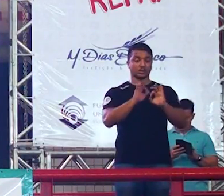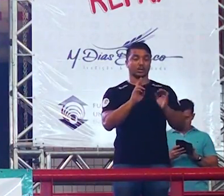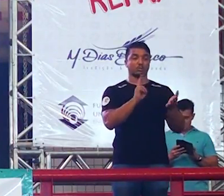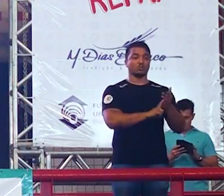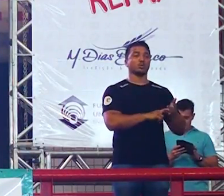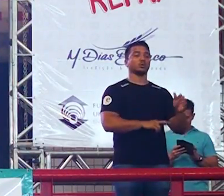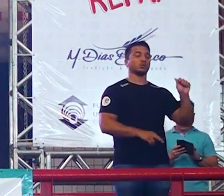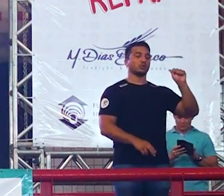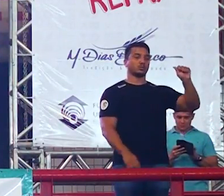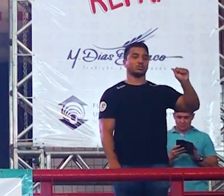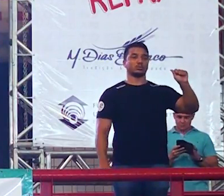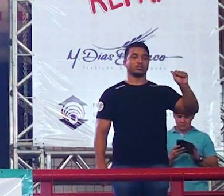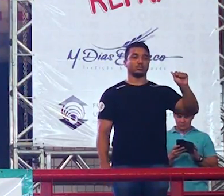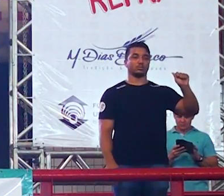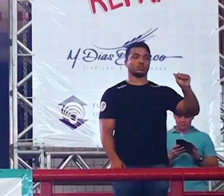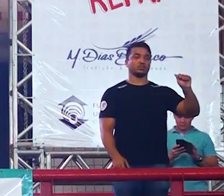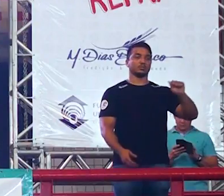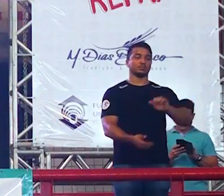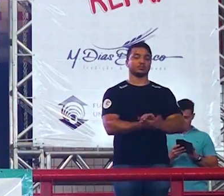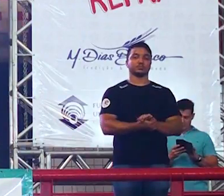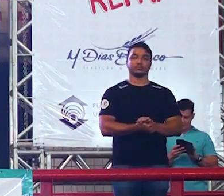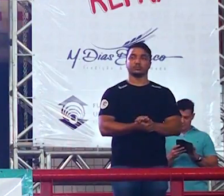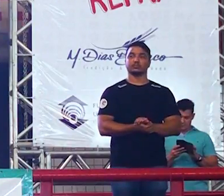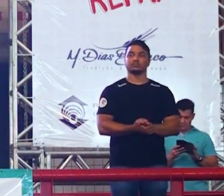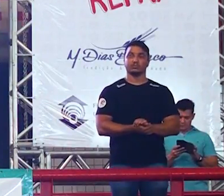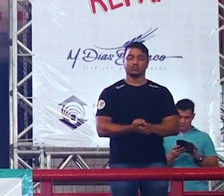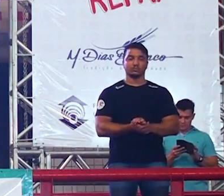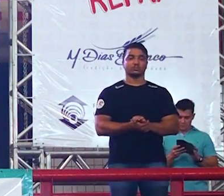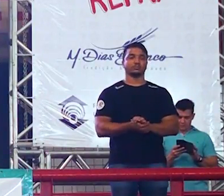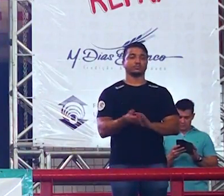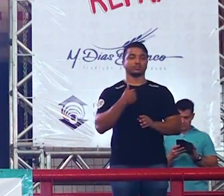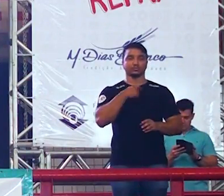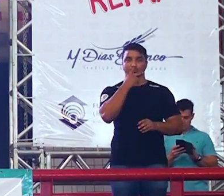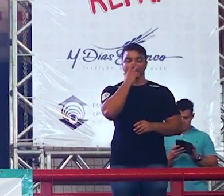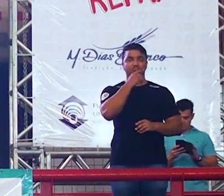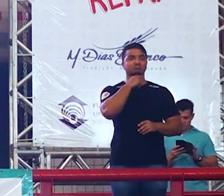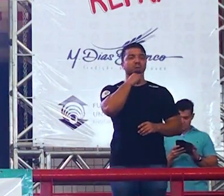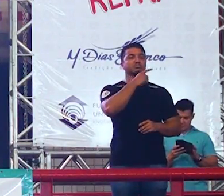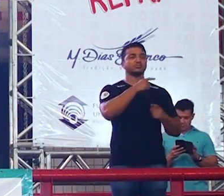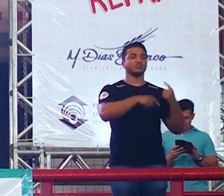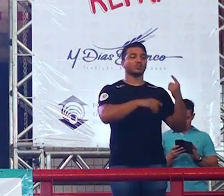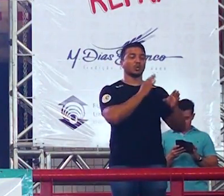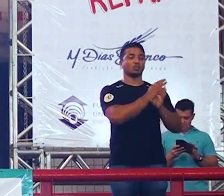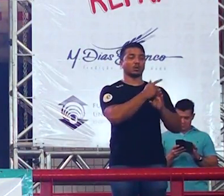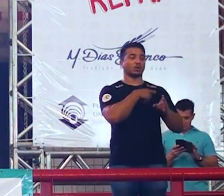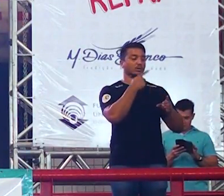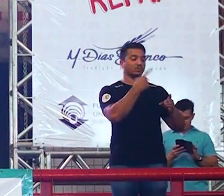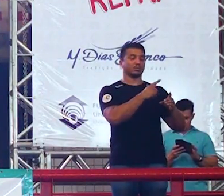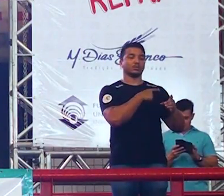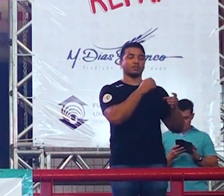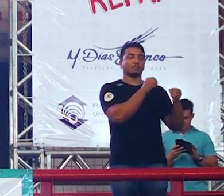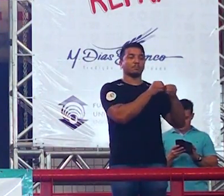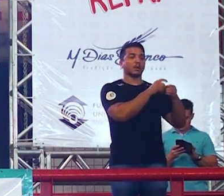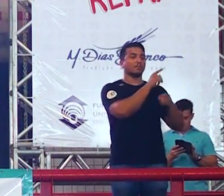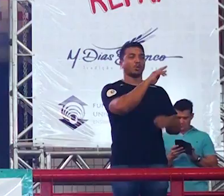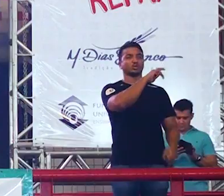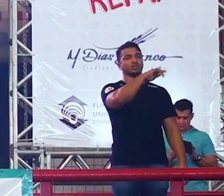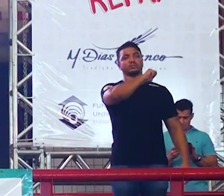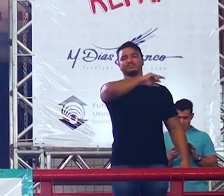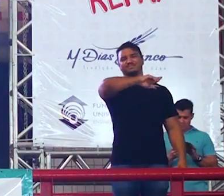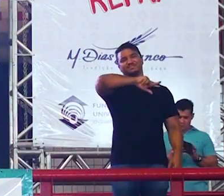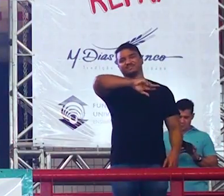correto é o item A. Não tem fundamento, pois a testosterona é produzida por glândulas situadas acima dos ductos e próximo à próstata. Não,